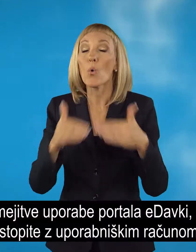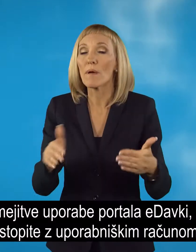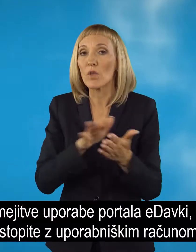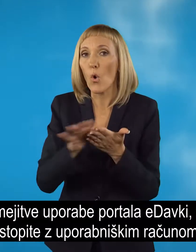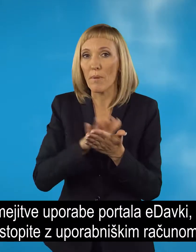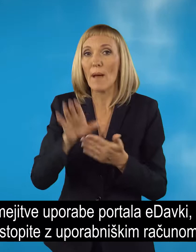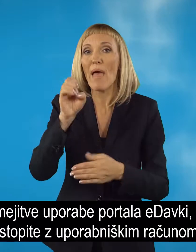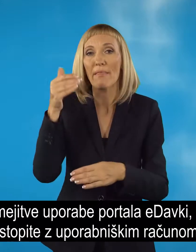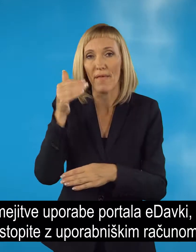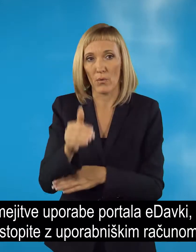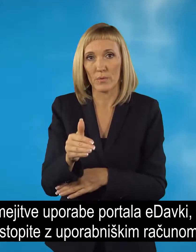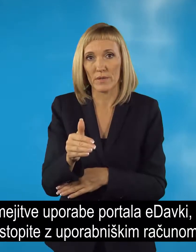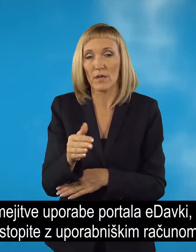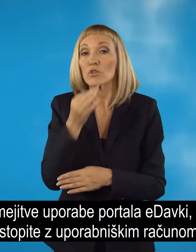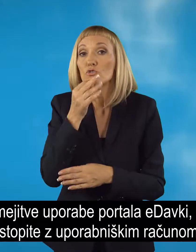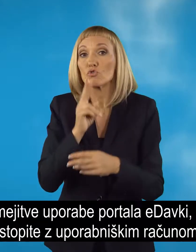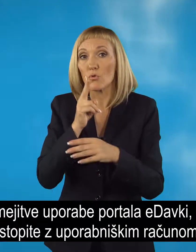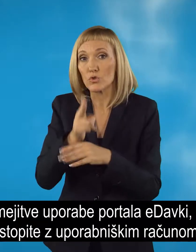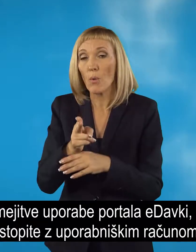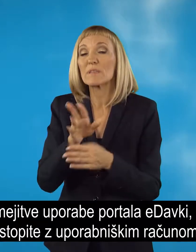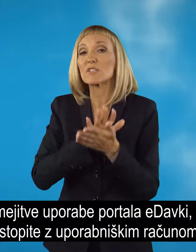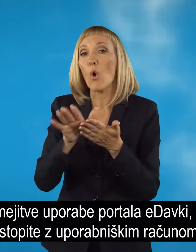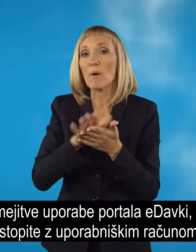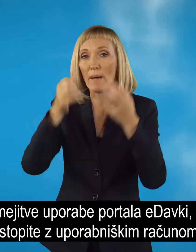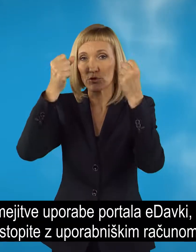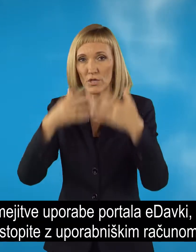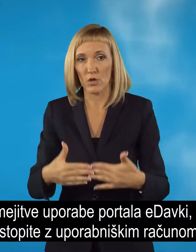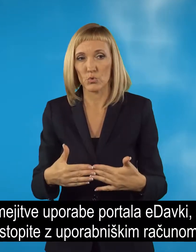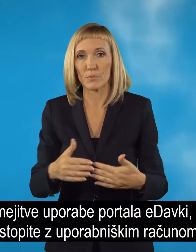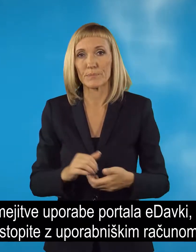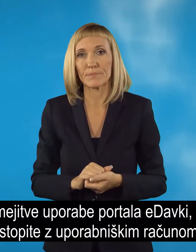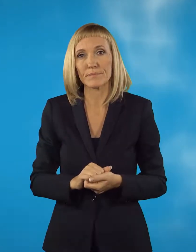Omejitve uporabe portala E-davki, če vstopite z uporabniškim računom.